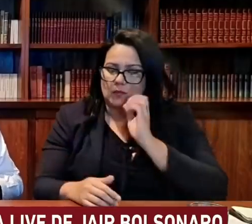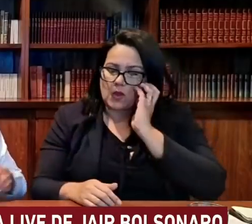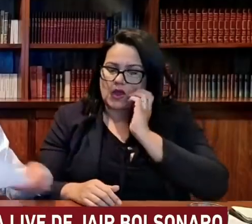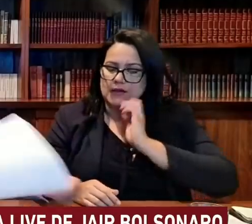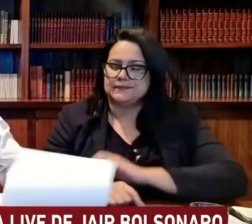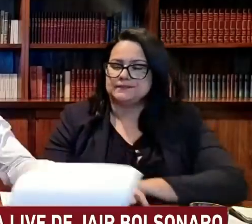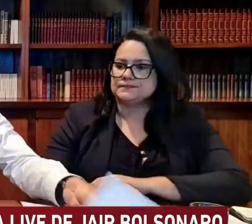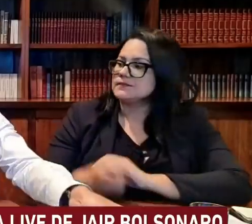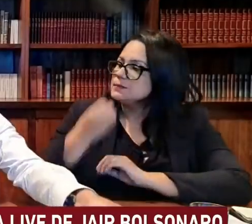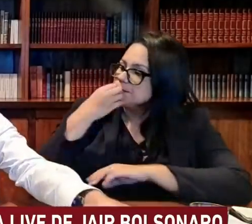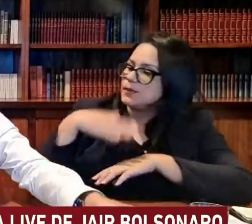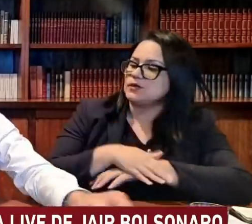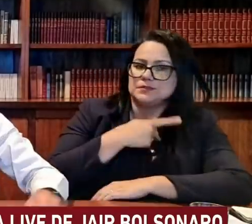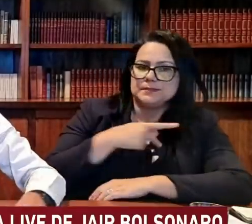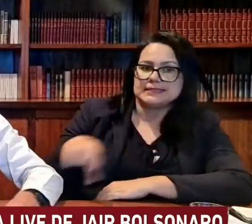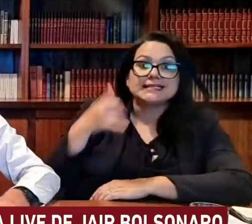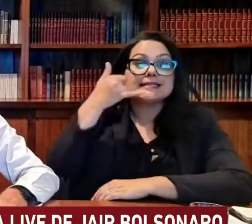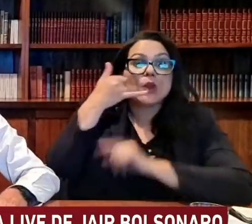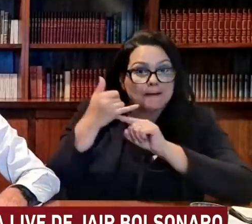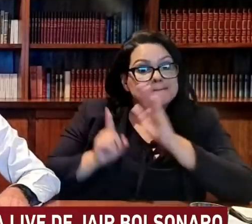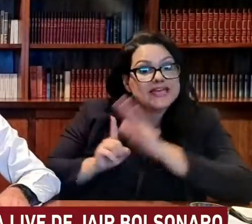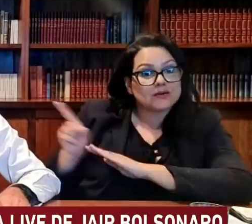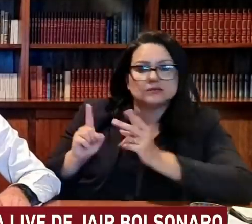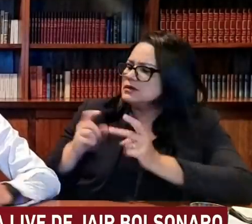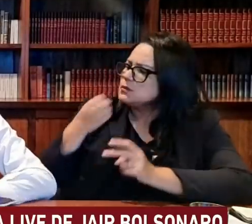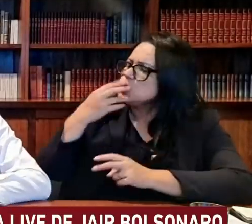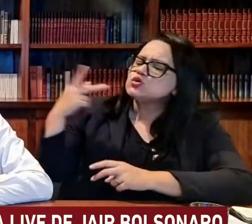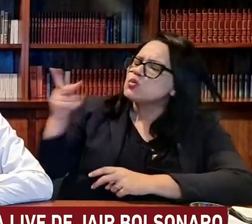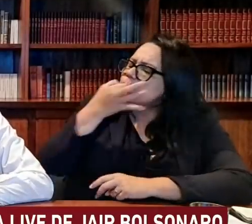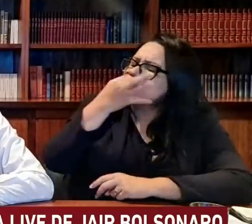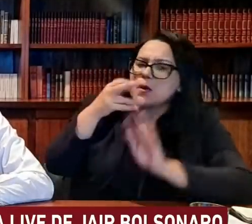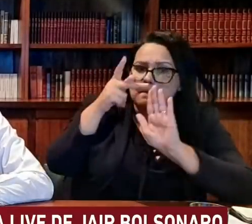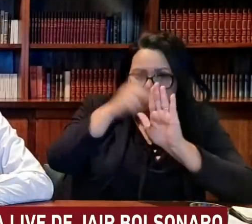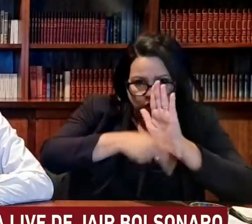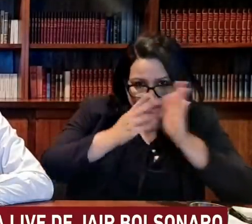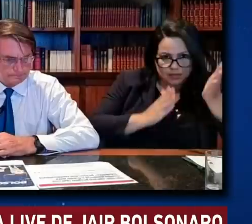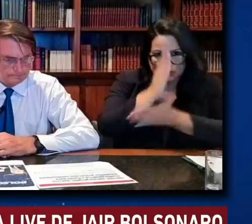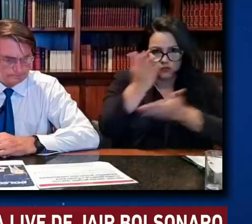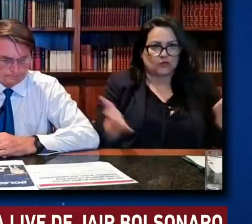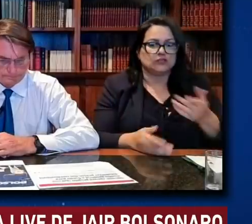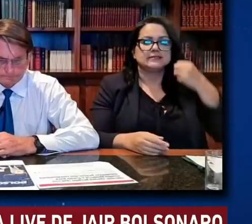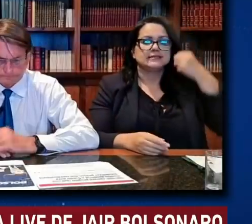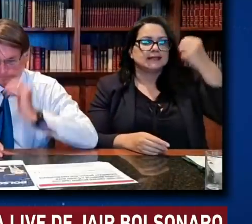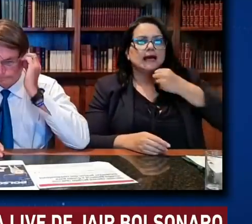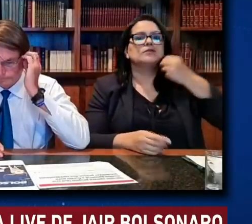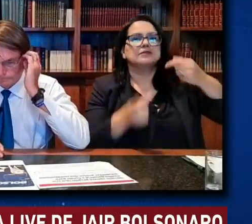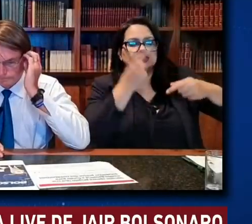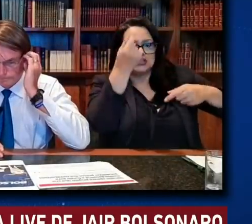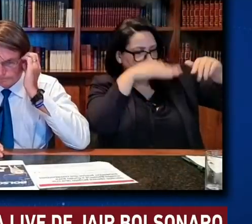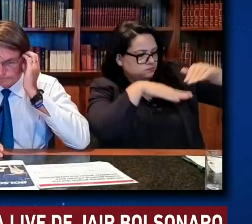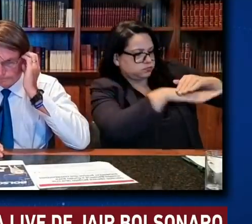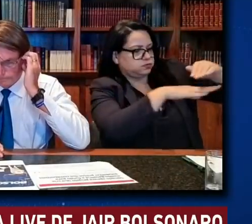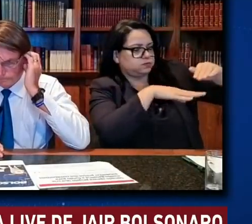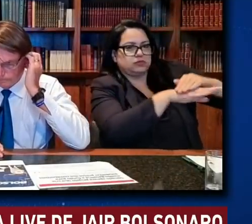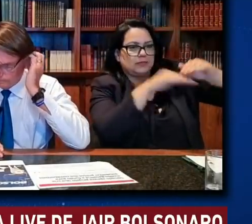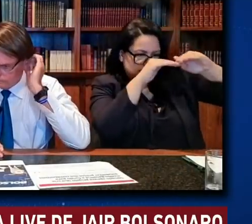Boa noite, presidente. Qual a opinião do senhor, presidente, em relação ao projeto aprovado hoje no Senado, que cria um fundo estabilizador para os preços